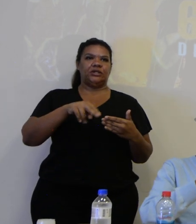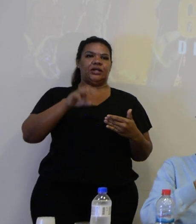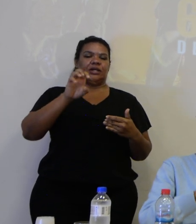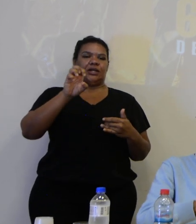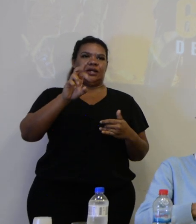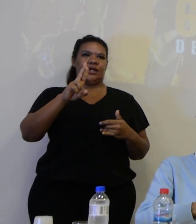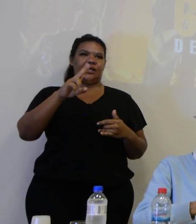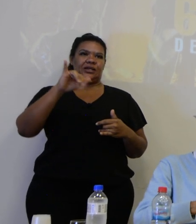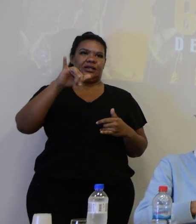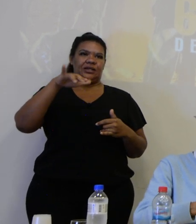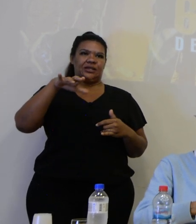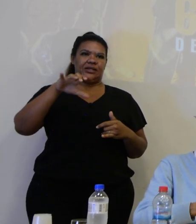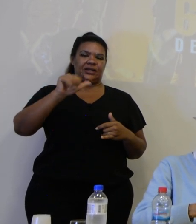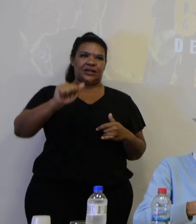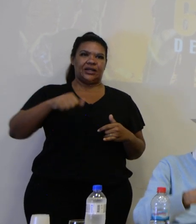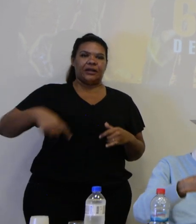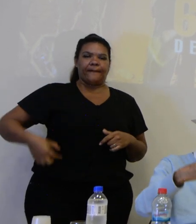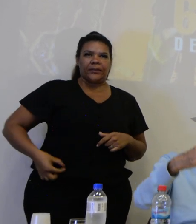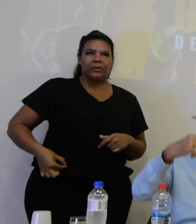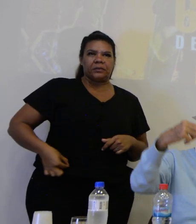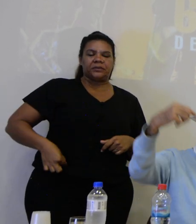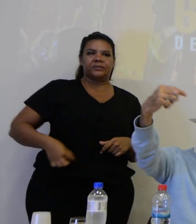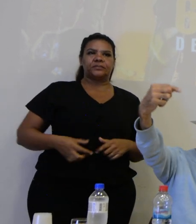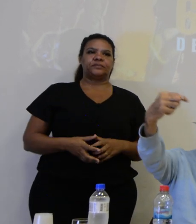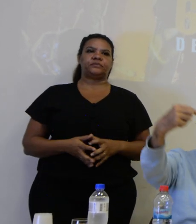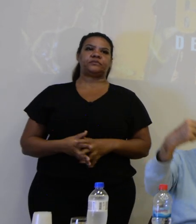porque tem que abrir um pouco mais.